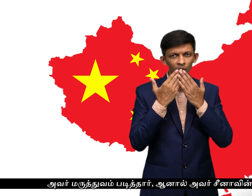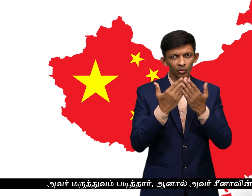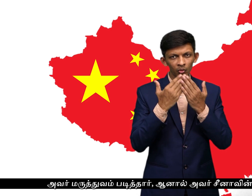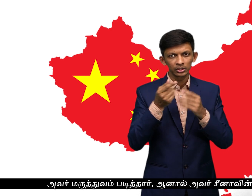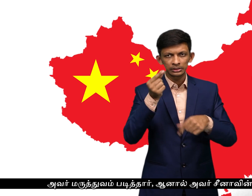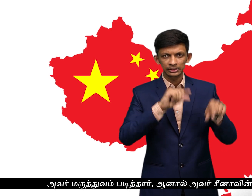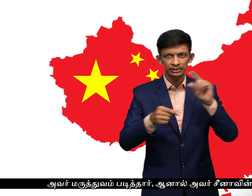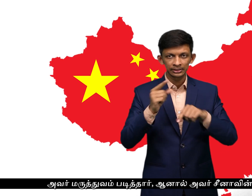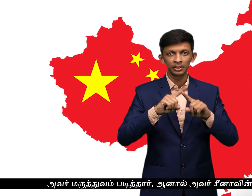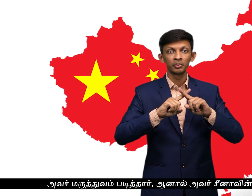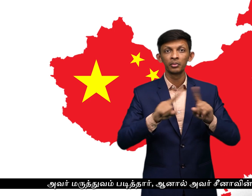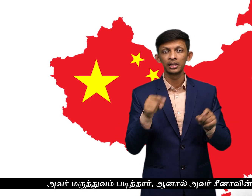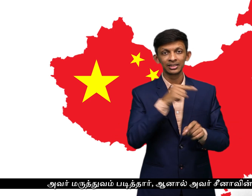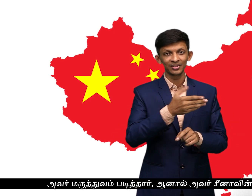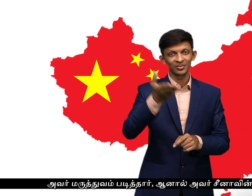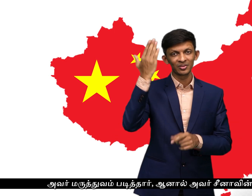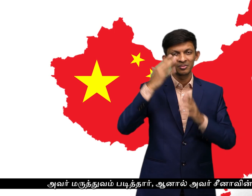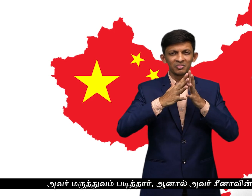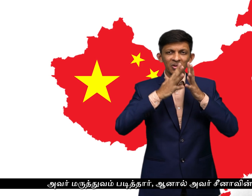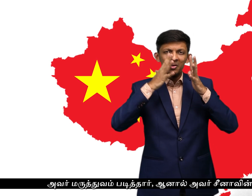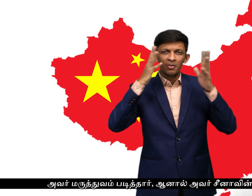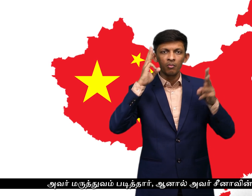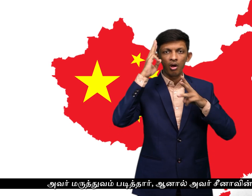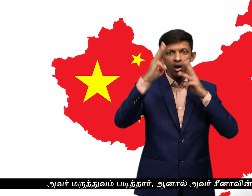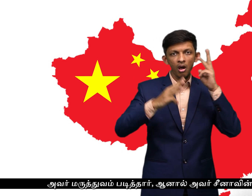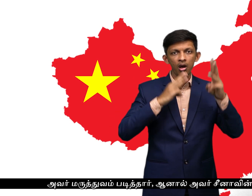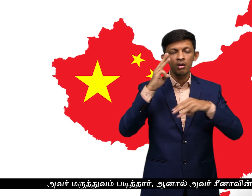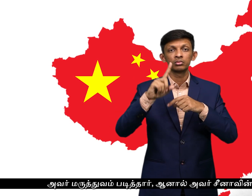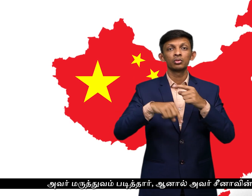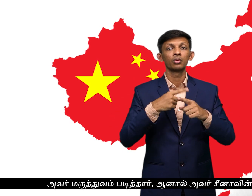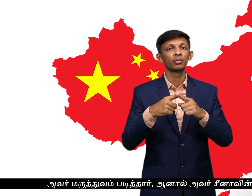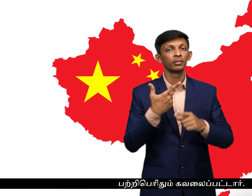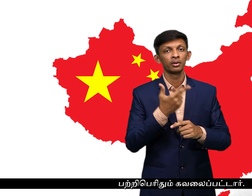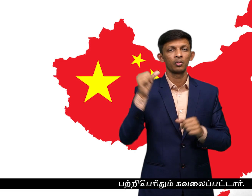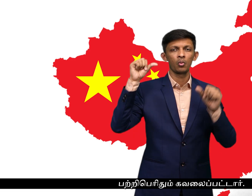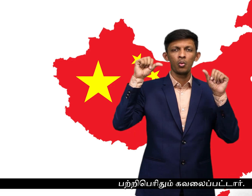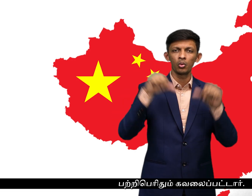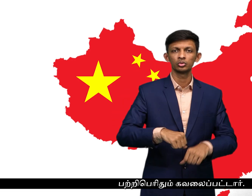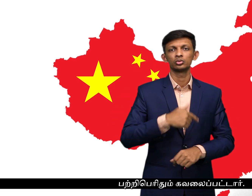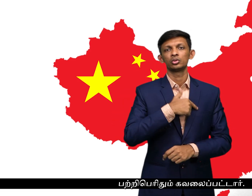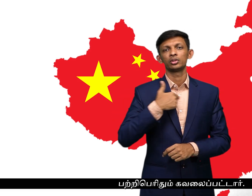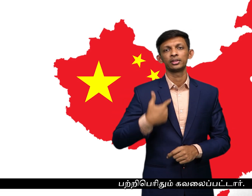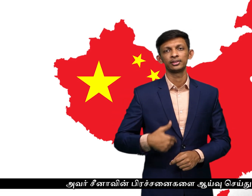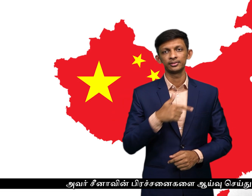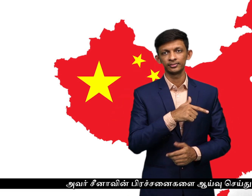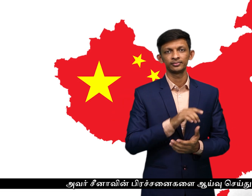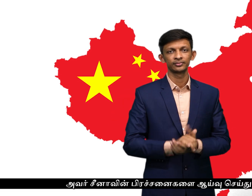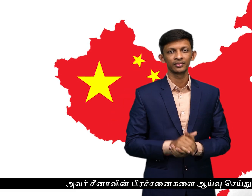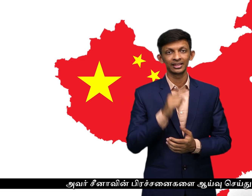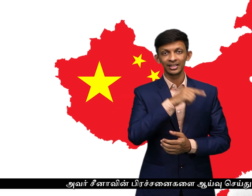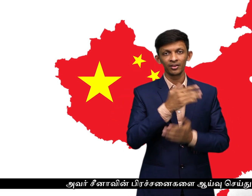அவர் மருத்துவம் படித்தார், ஆனால் அவர் சீனாவின் தலைவிதியை பற்றி பெரிதும் கவலைப்பட்டார்.